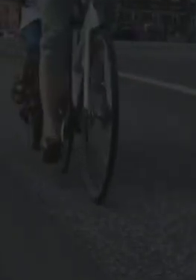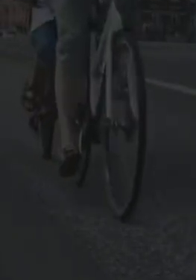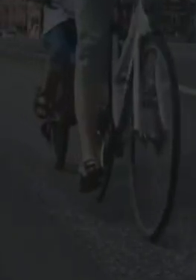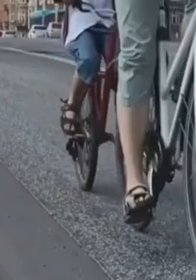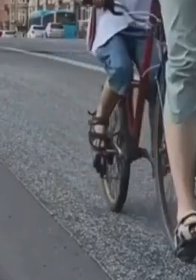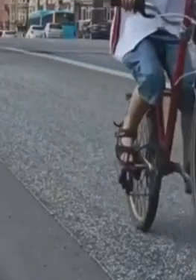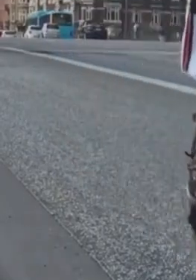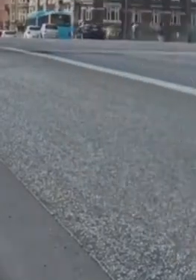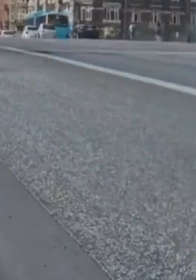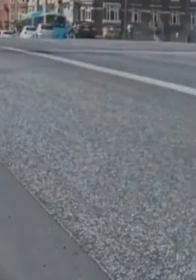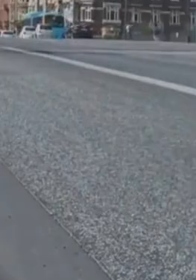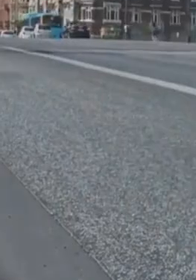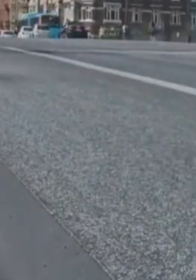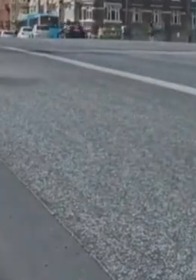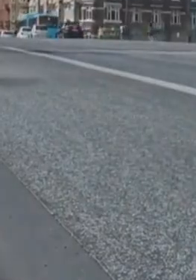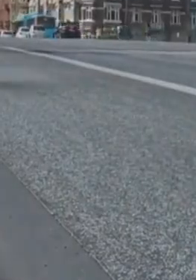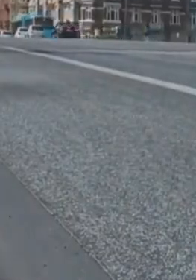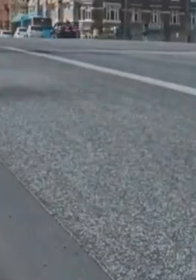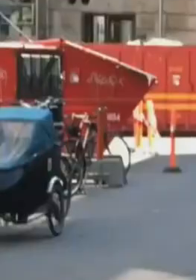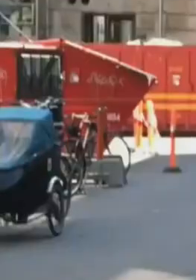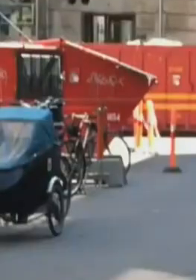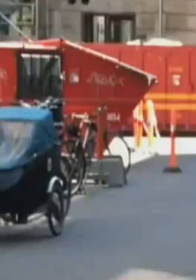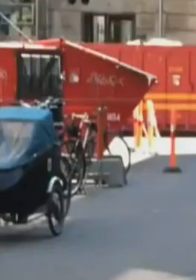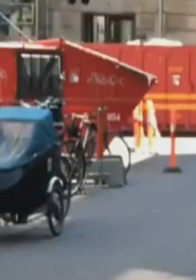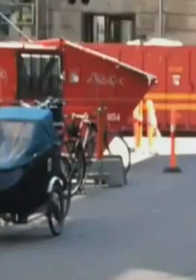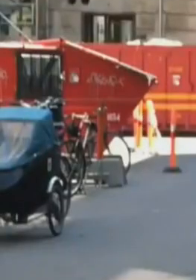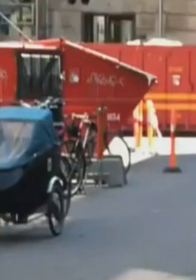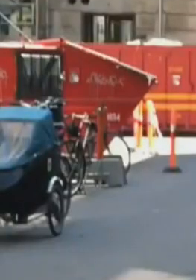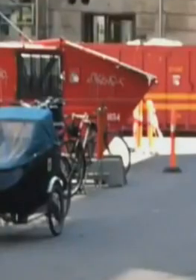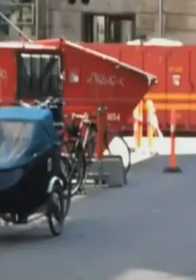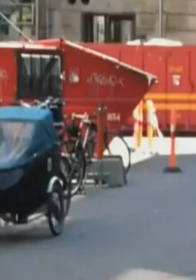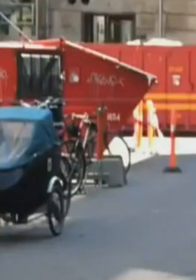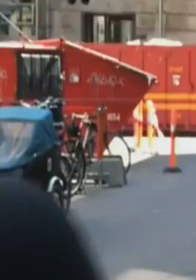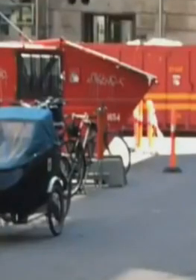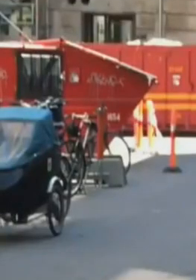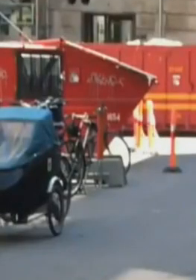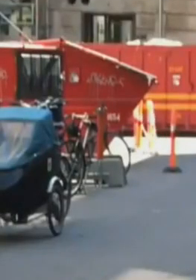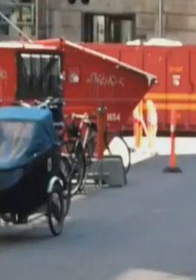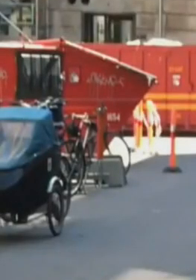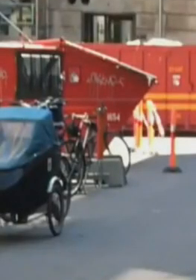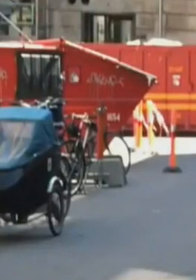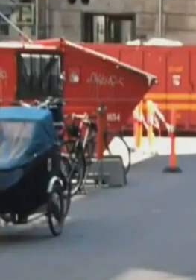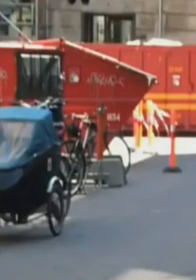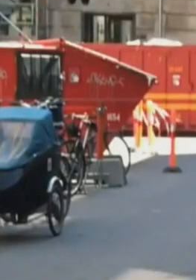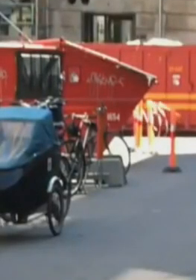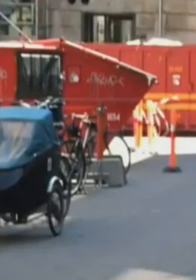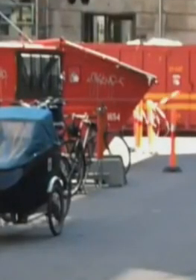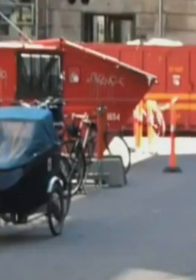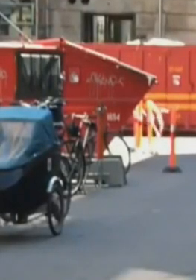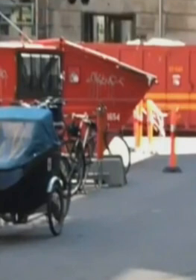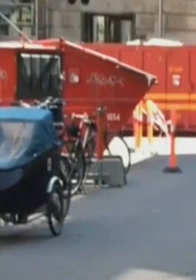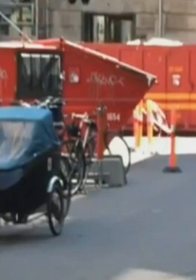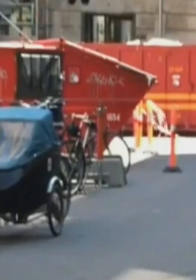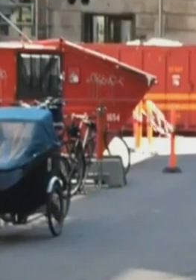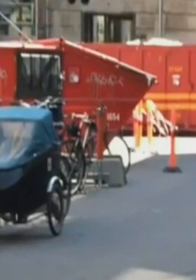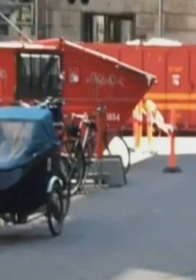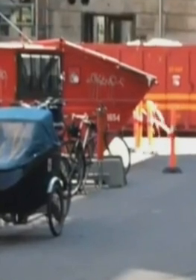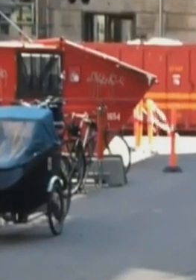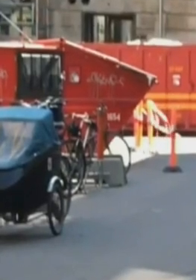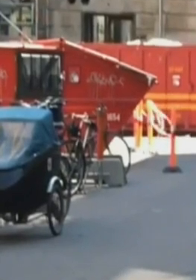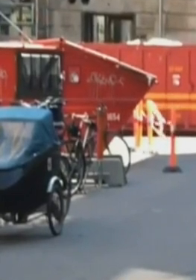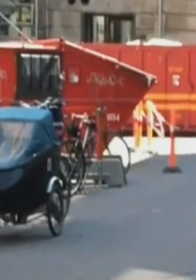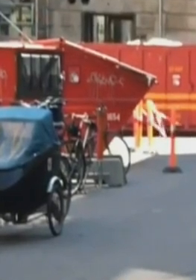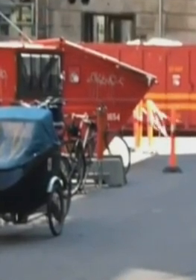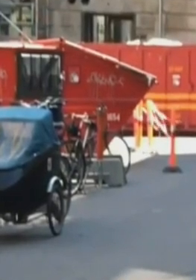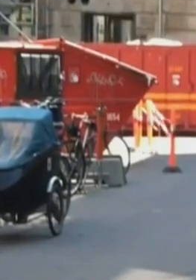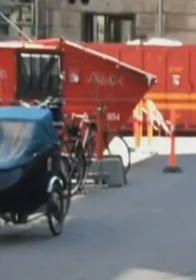Vad är det ni har gjort i Köpenhamn som gjort er till världens bästa cykelstad? I København der behandler